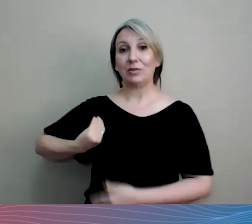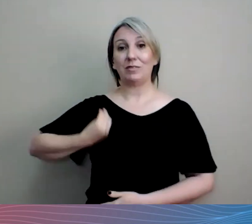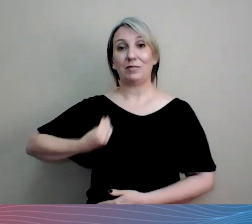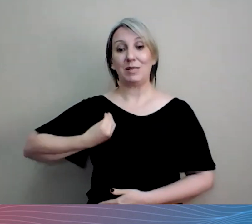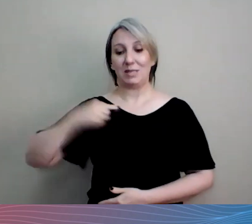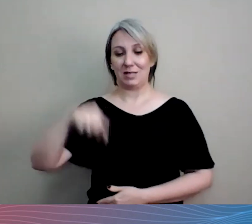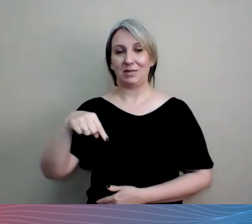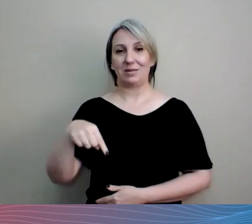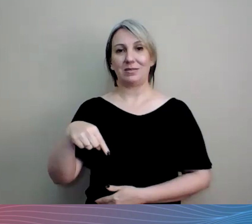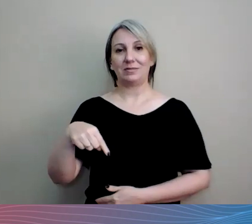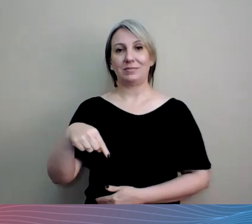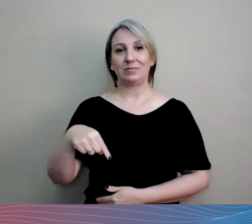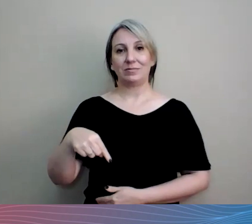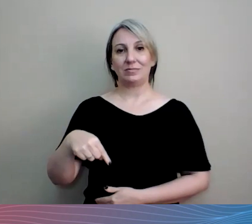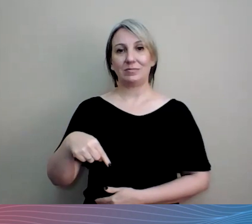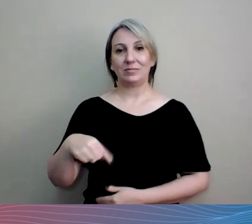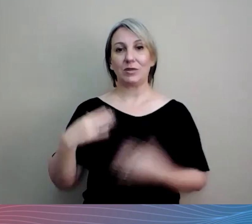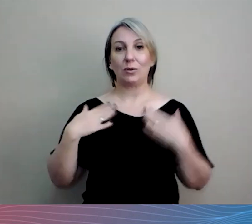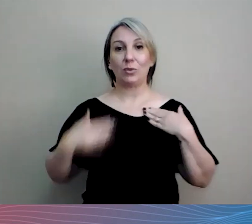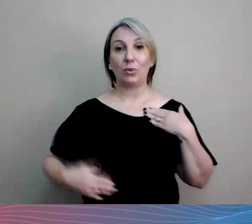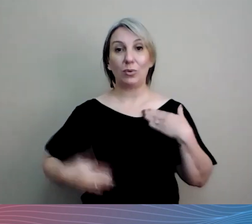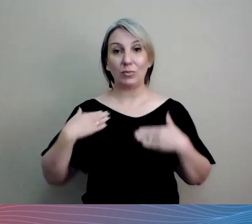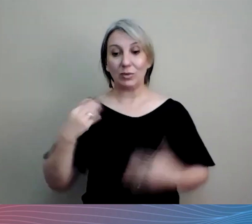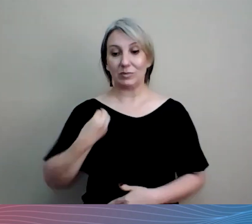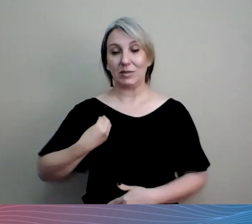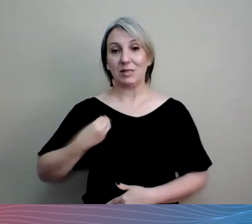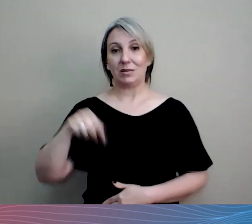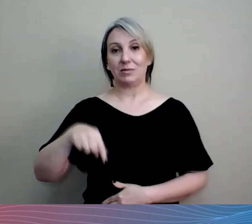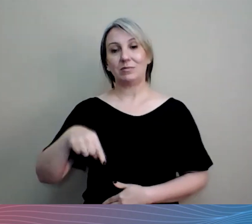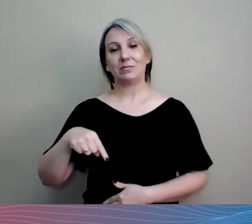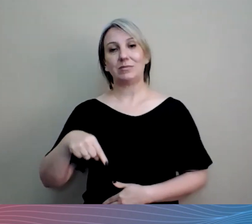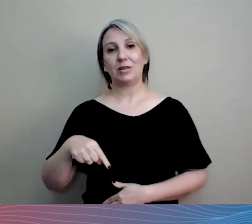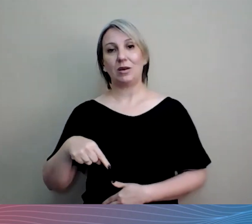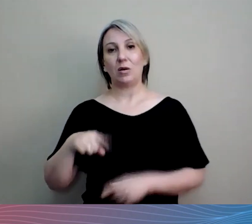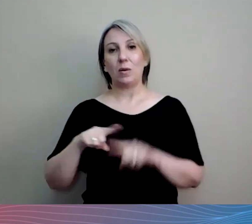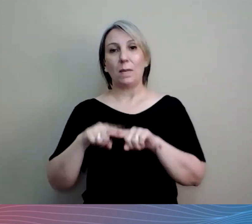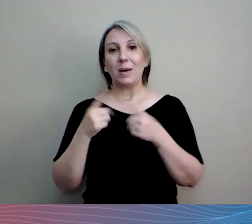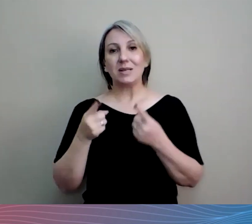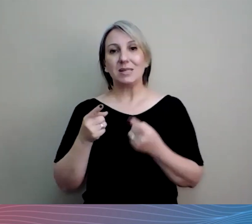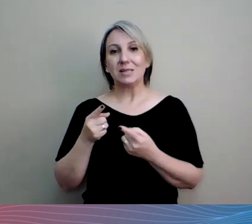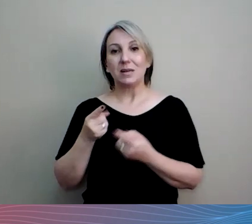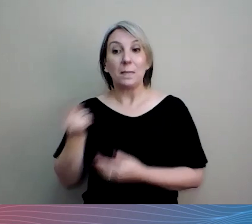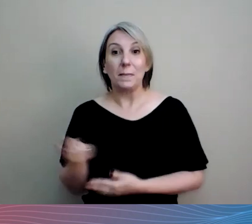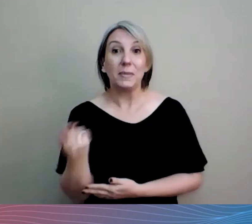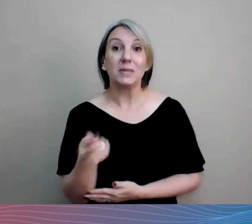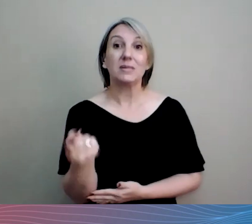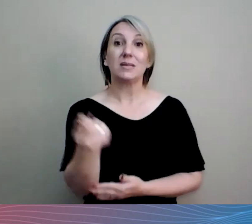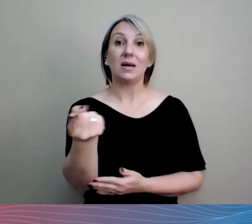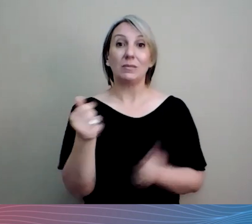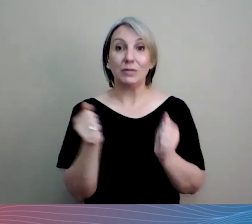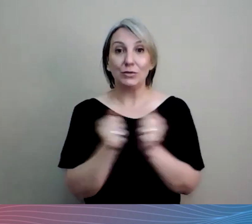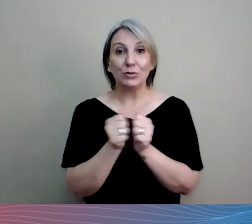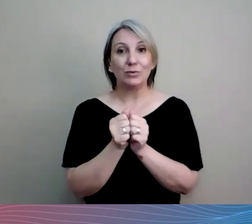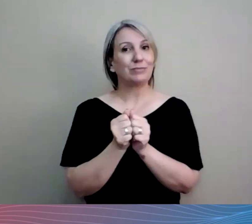anos. Mas ele não é possível, ele está para sempre conosco. Mas ele precisava ir,